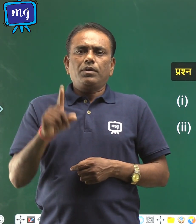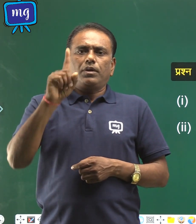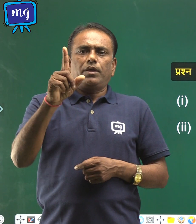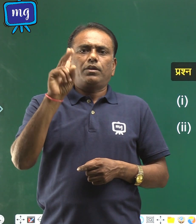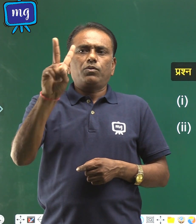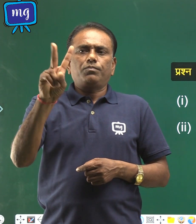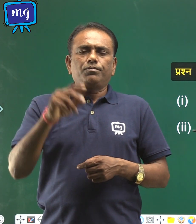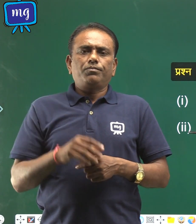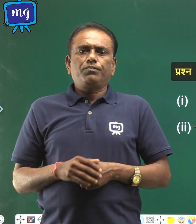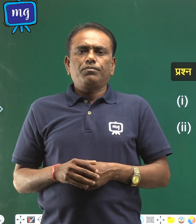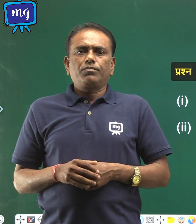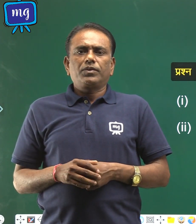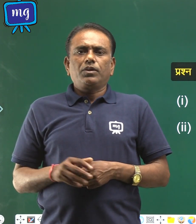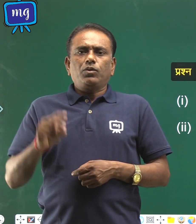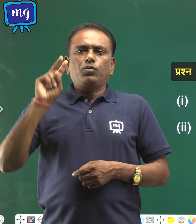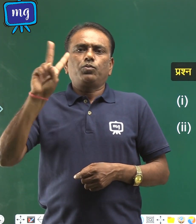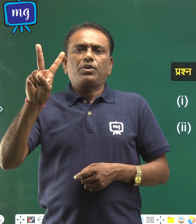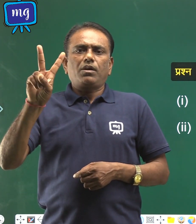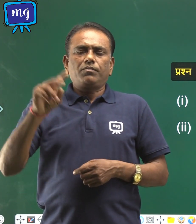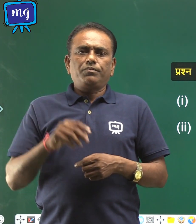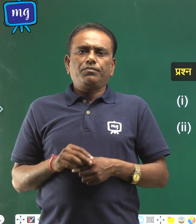12। सेकंड है